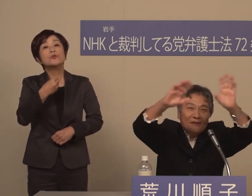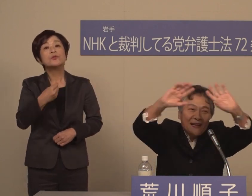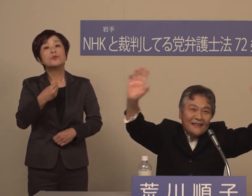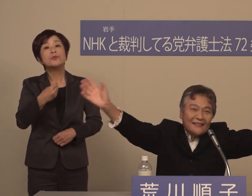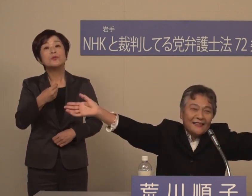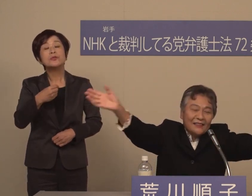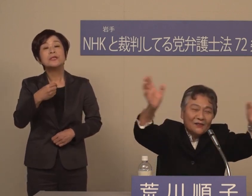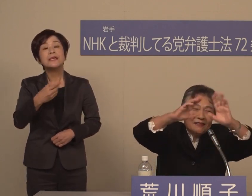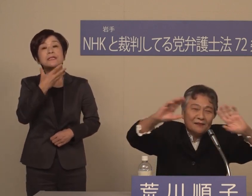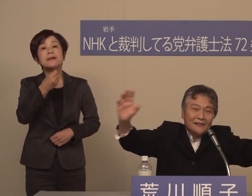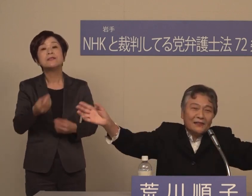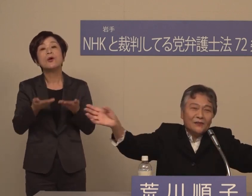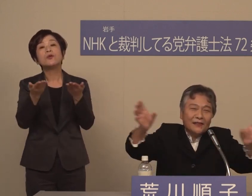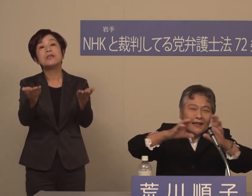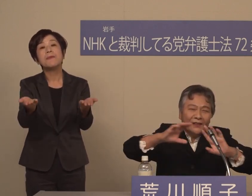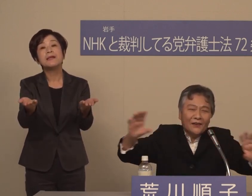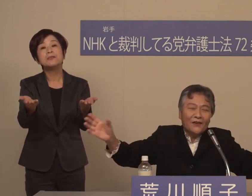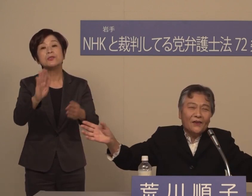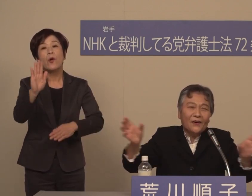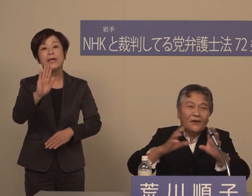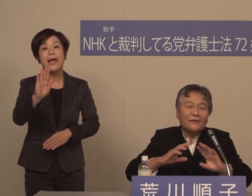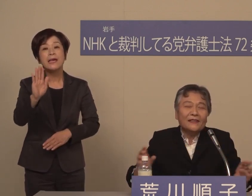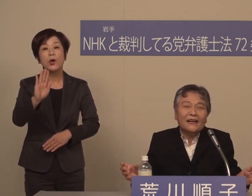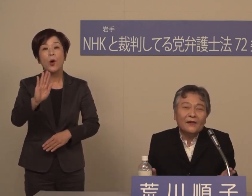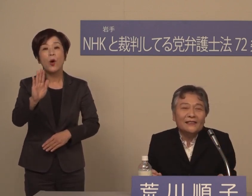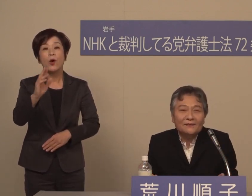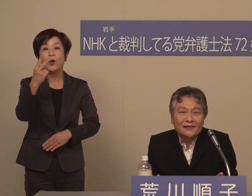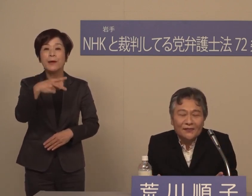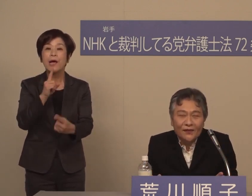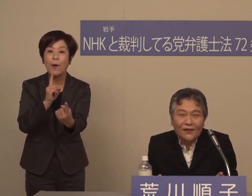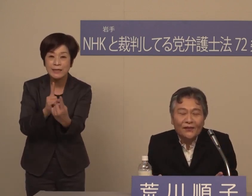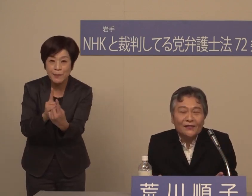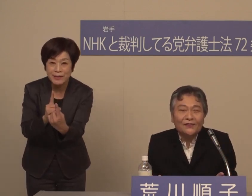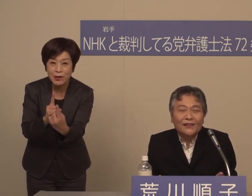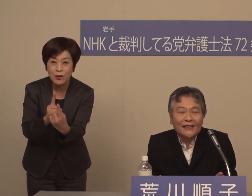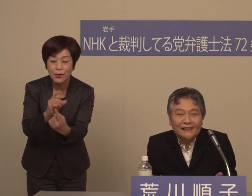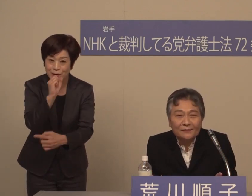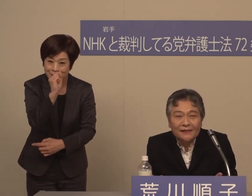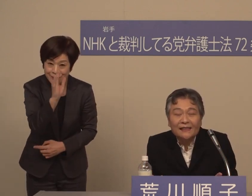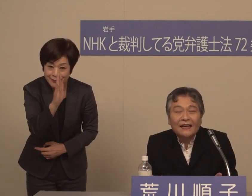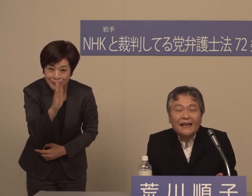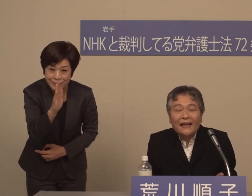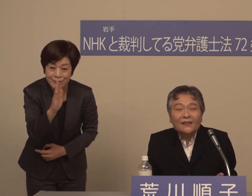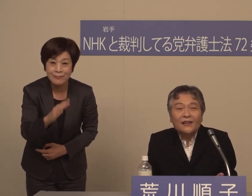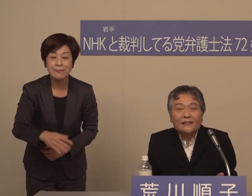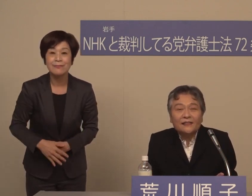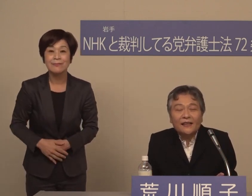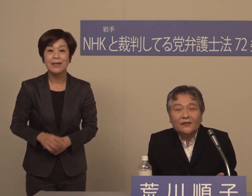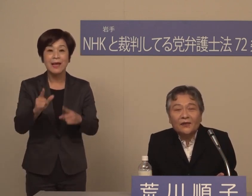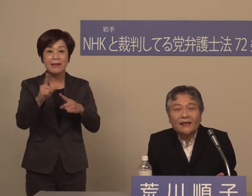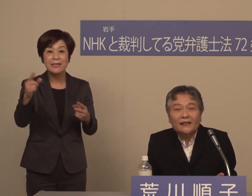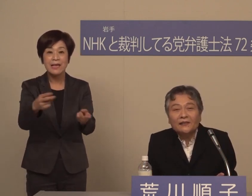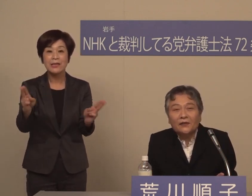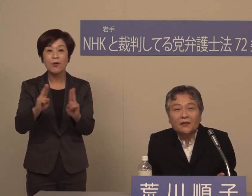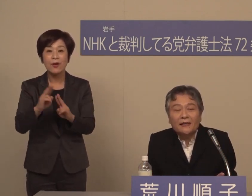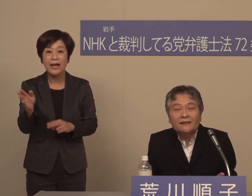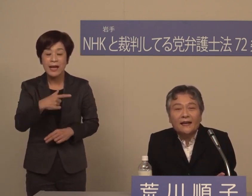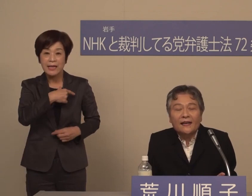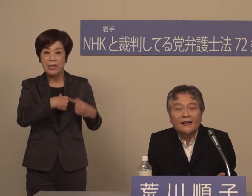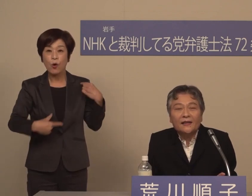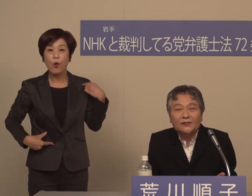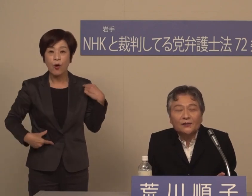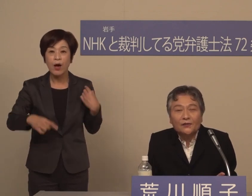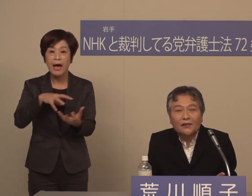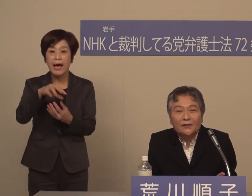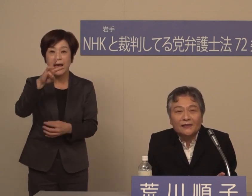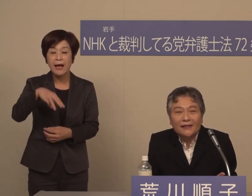先送りまーすありがとうございましたごきげんようもまたお会いしましょうよろしくお願いします ma 4系統から出ております